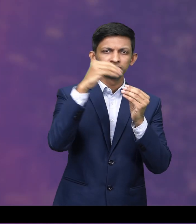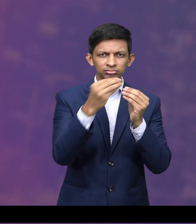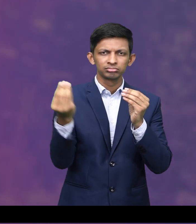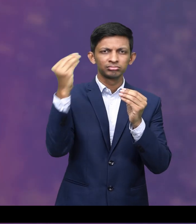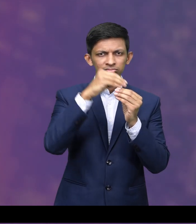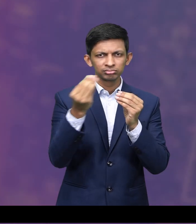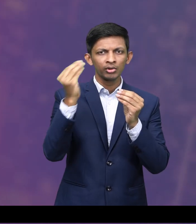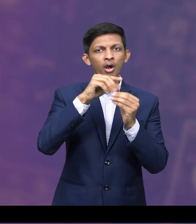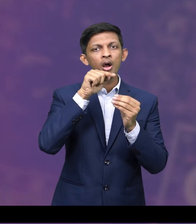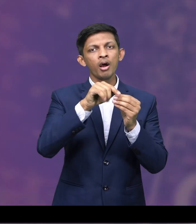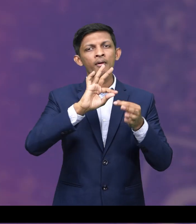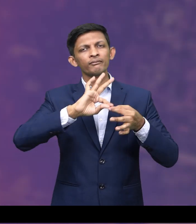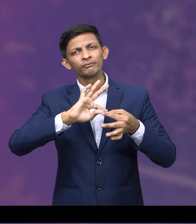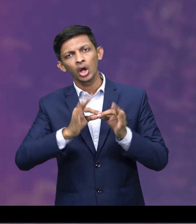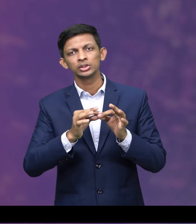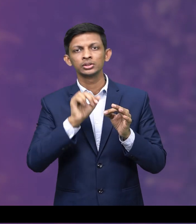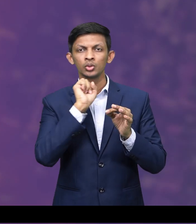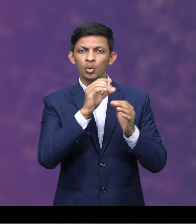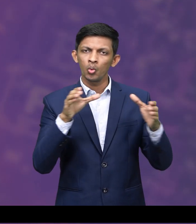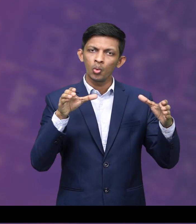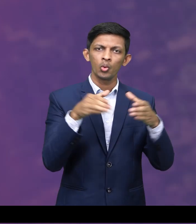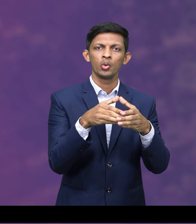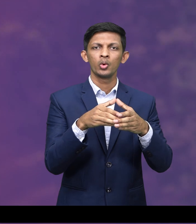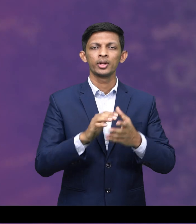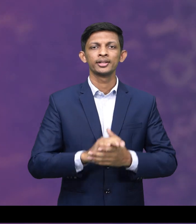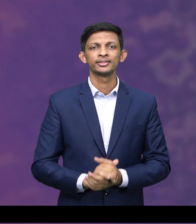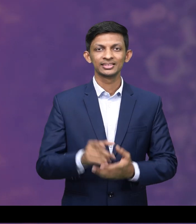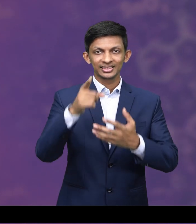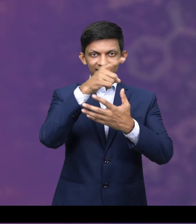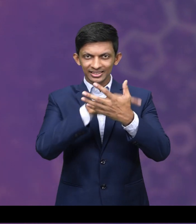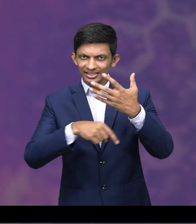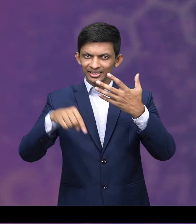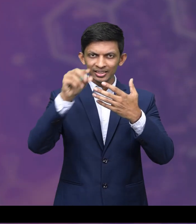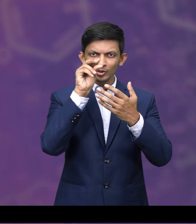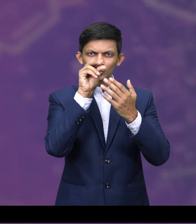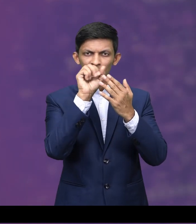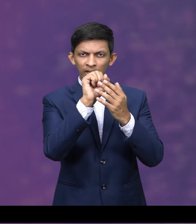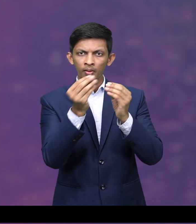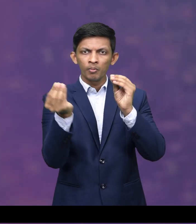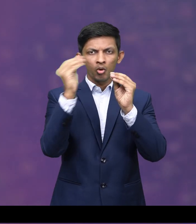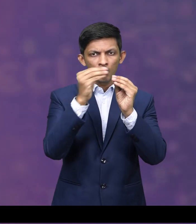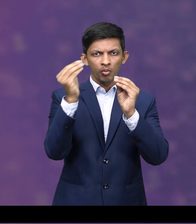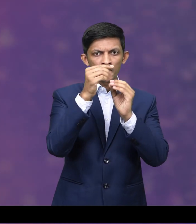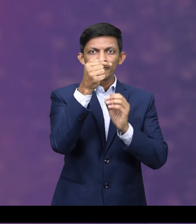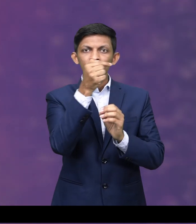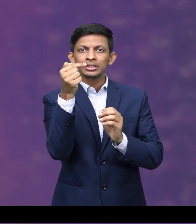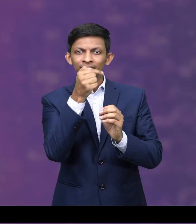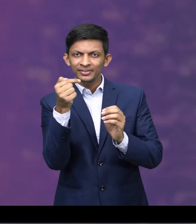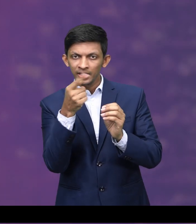పొందుతాయి. అణువు వెలుపలి ఉన్న ఎలక్ట్రాన్ దాని కేంద్రకం